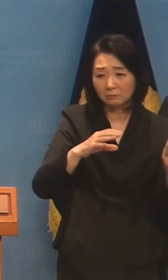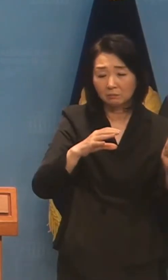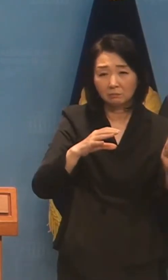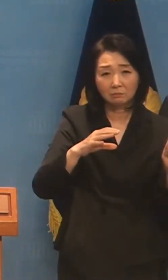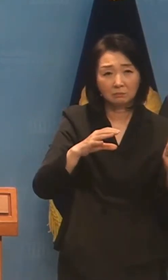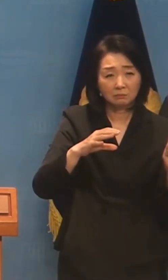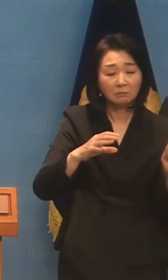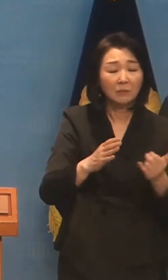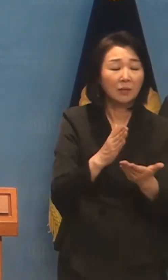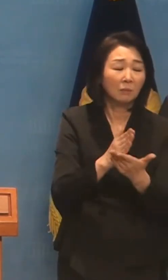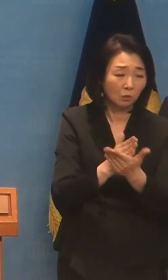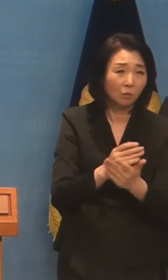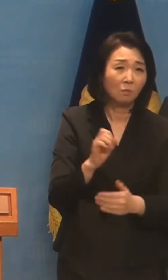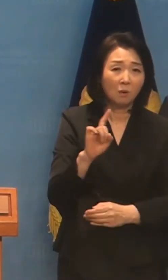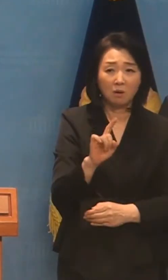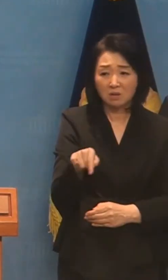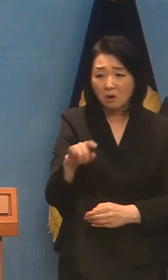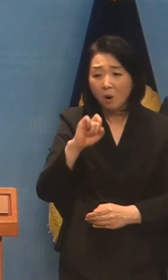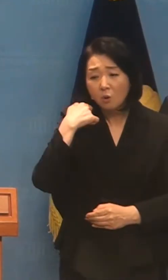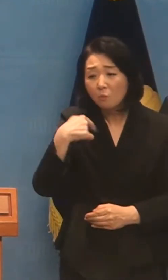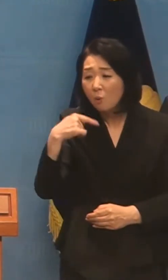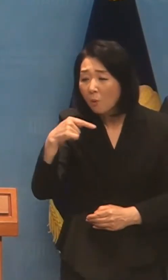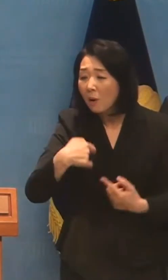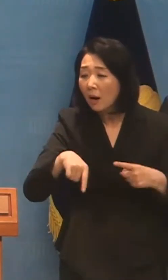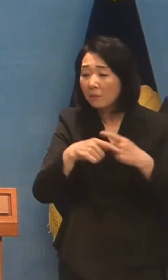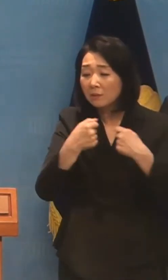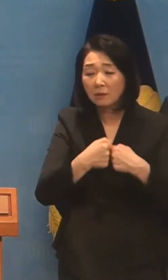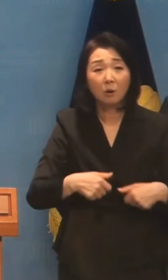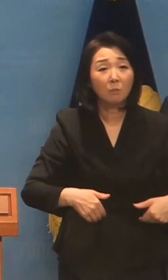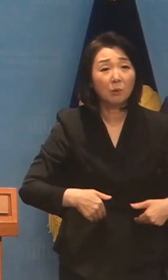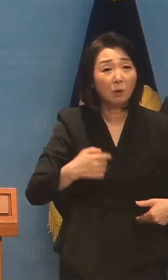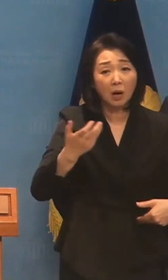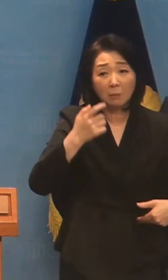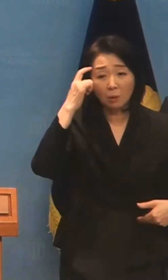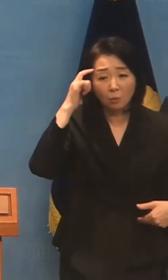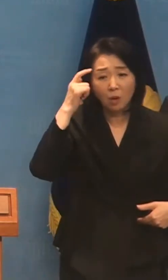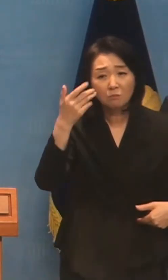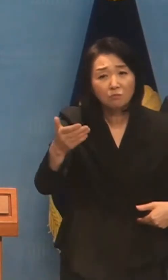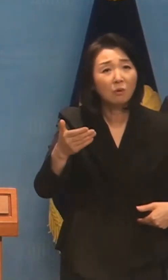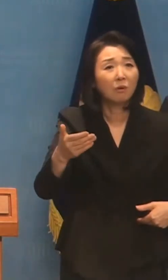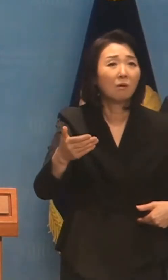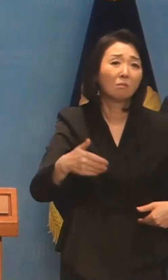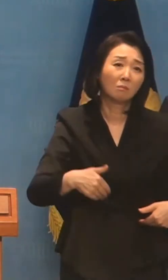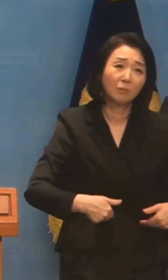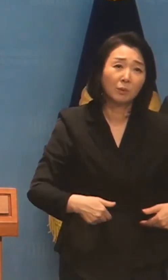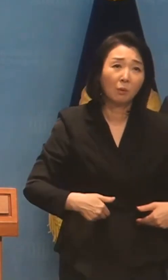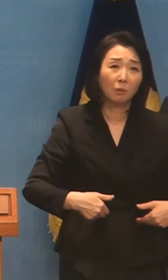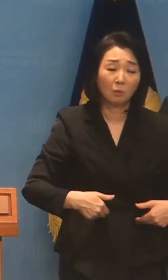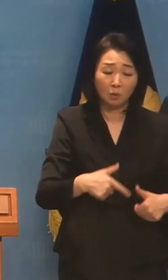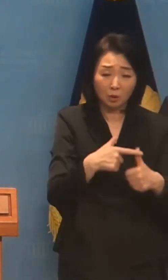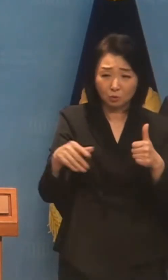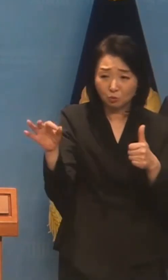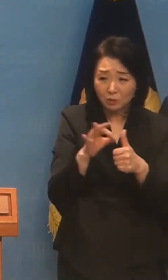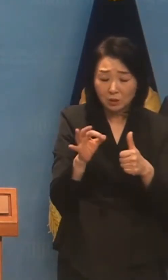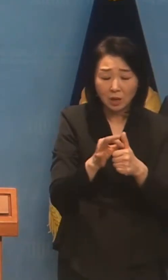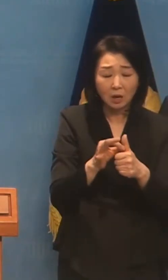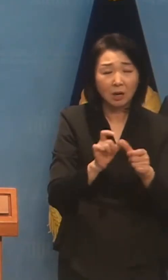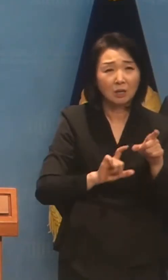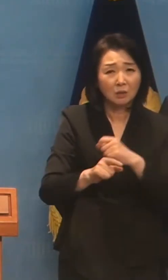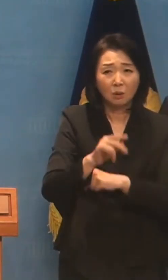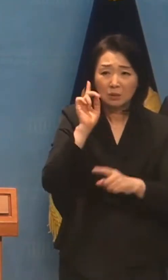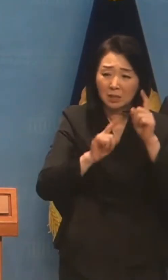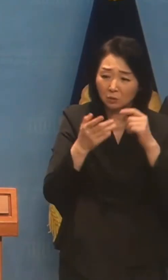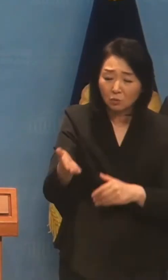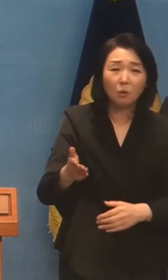어려움과 싸워줘야 합니다. 왜 아픈지 더 물어봐도 모자란데 수급자를 더 아프게